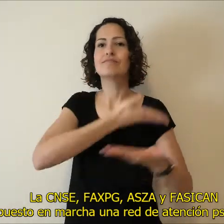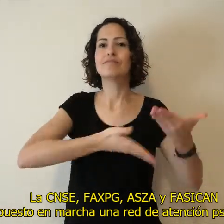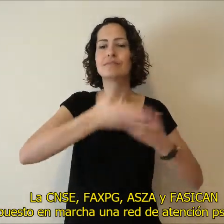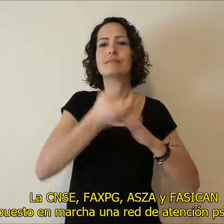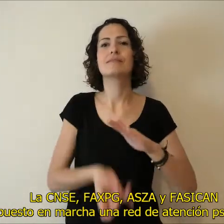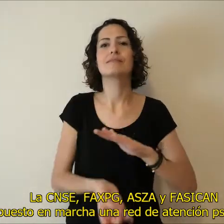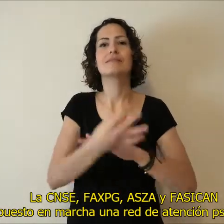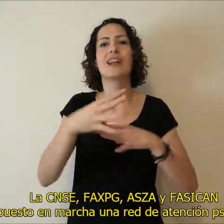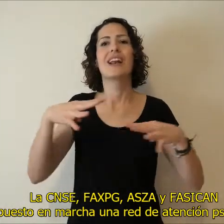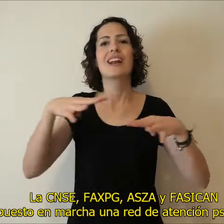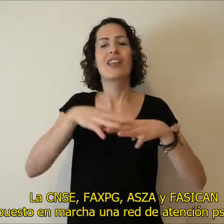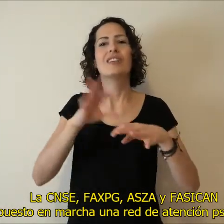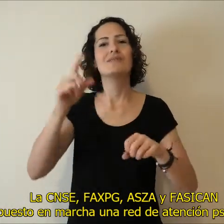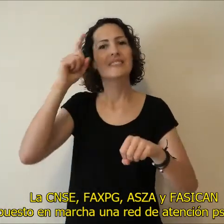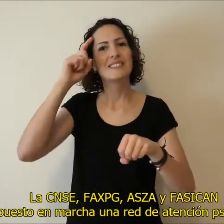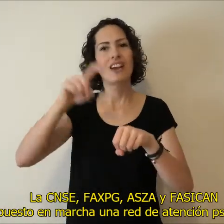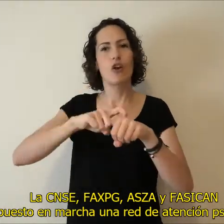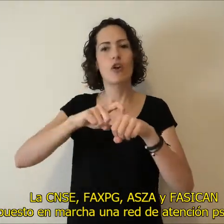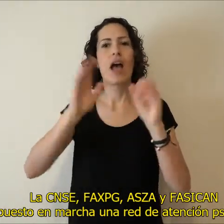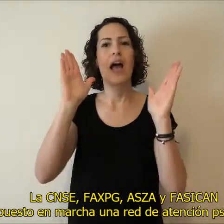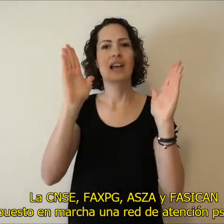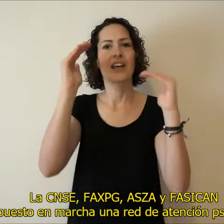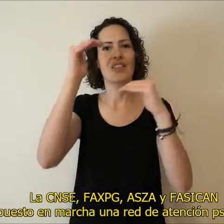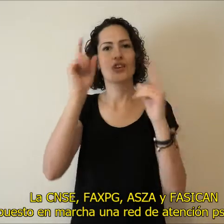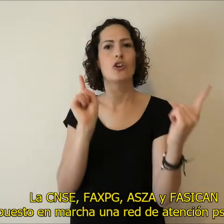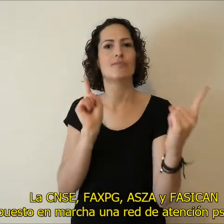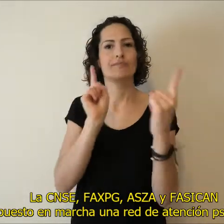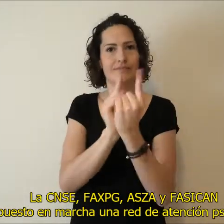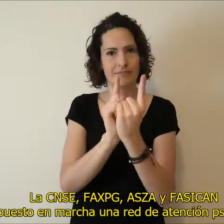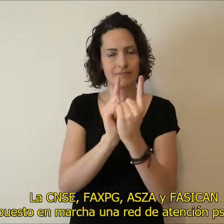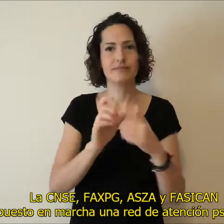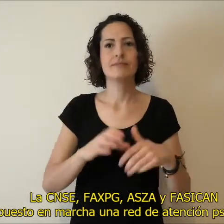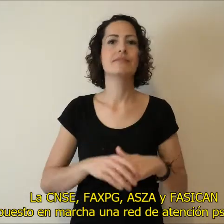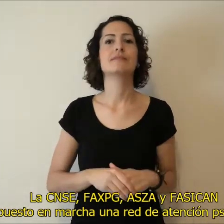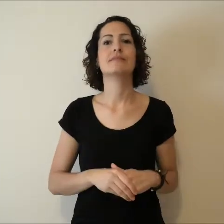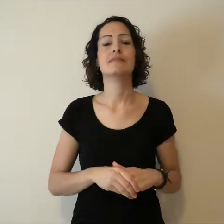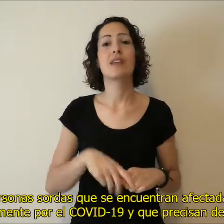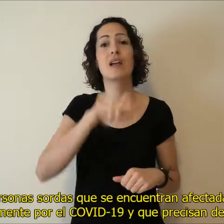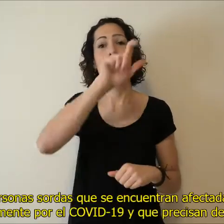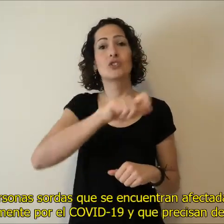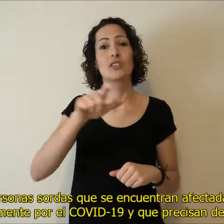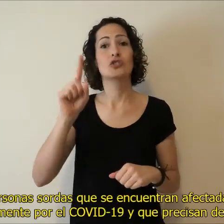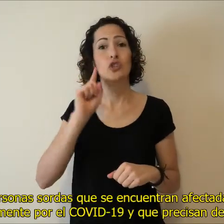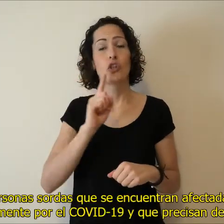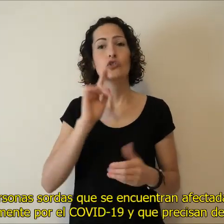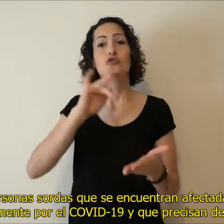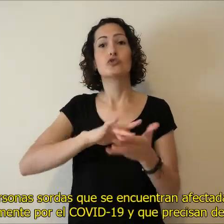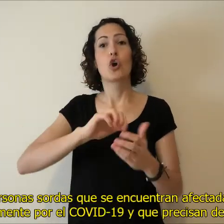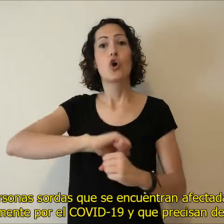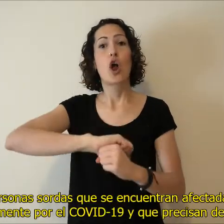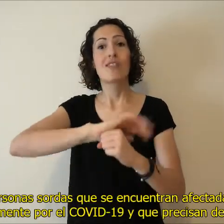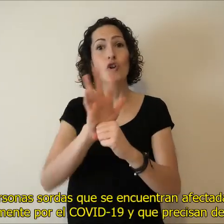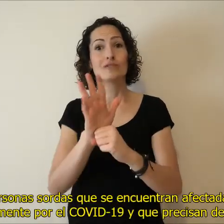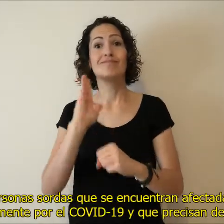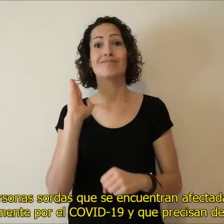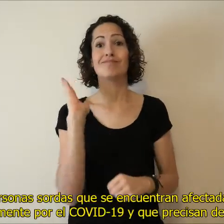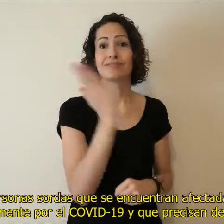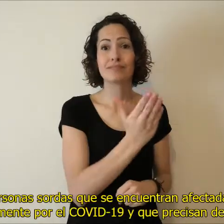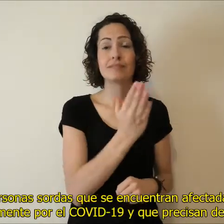han puesto en marcha una red de atención psicológica las personas sordas que se encuentran afectadas